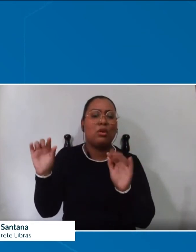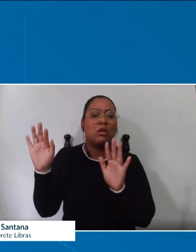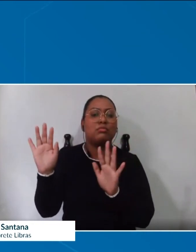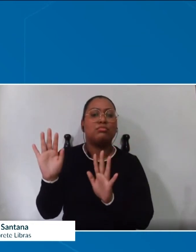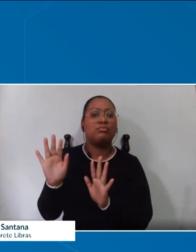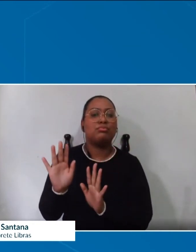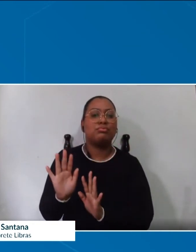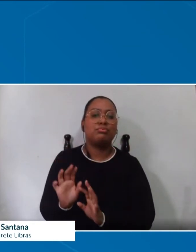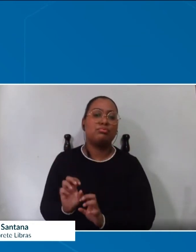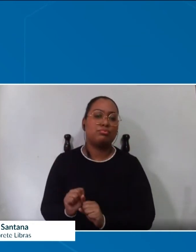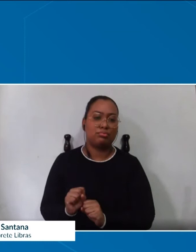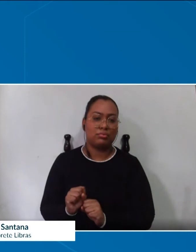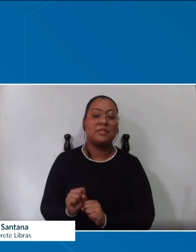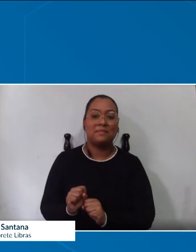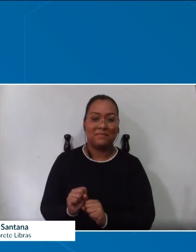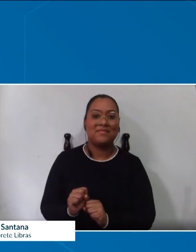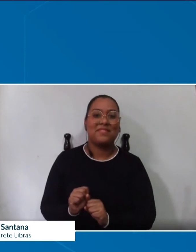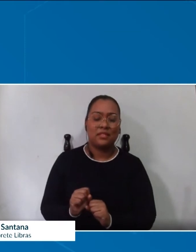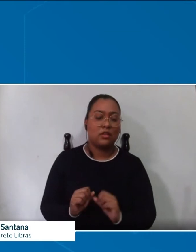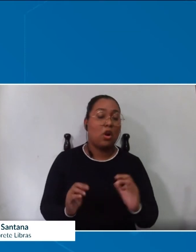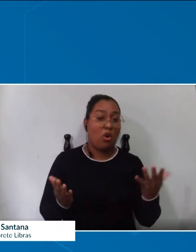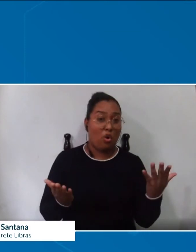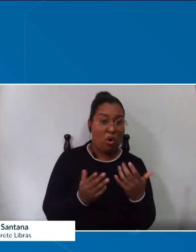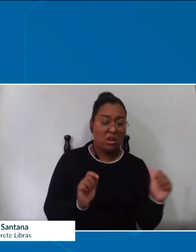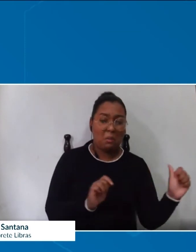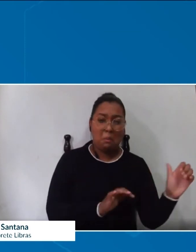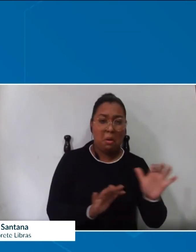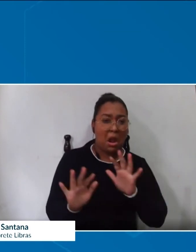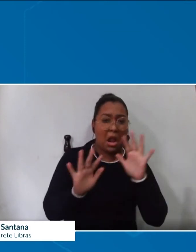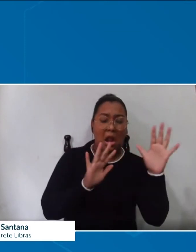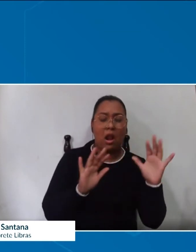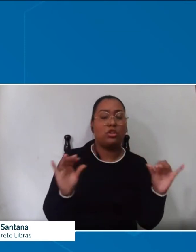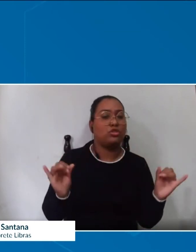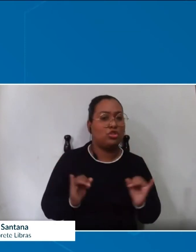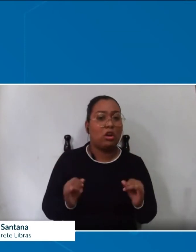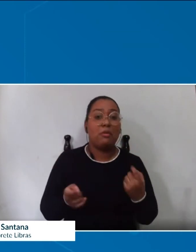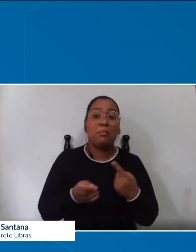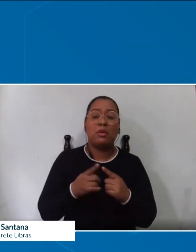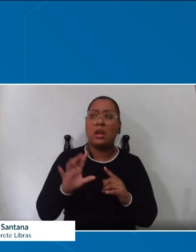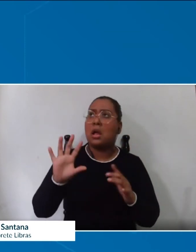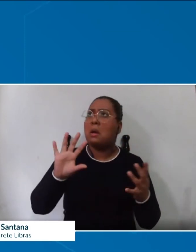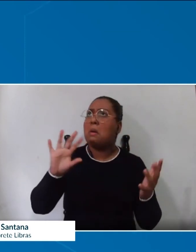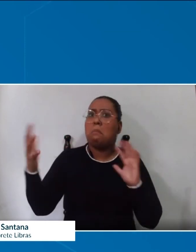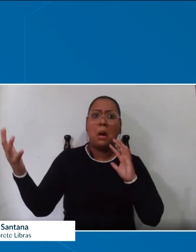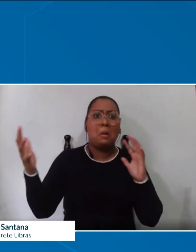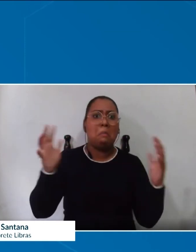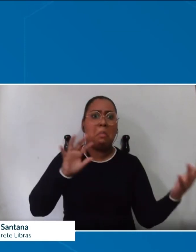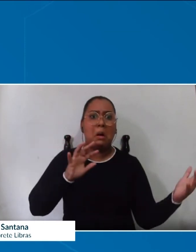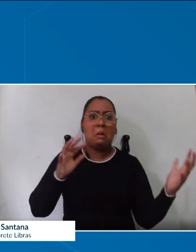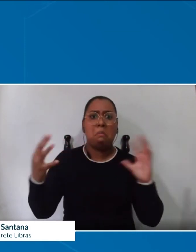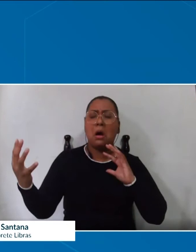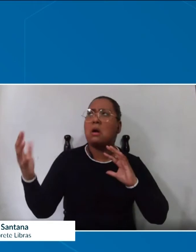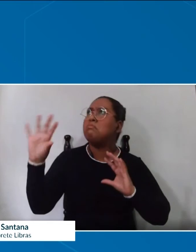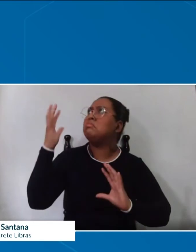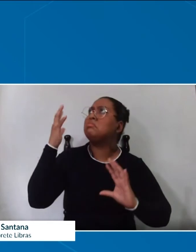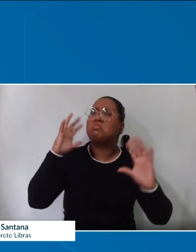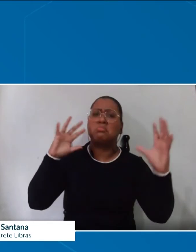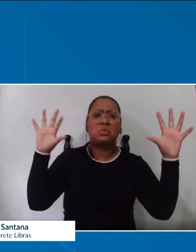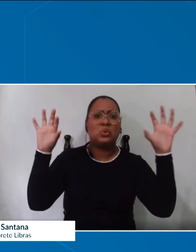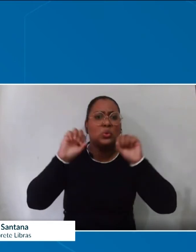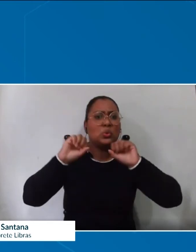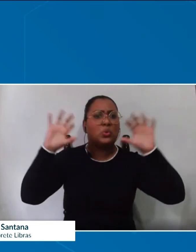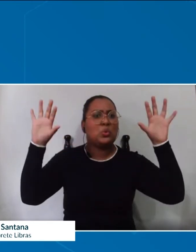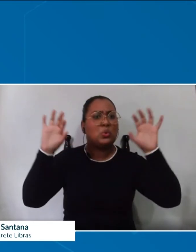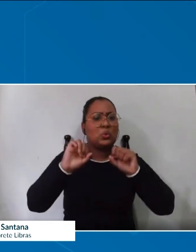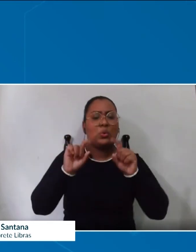aí, todo mundo está sofrendo essa parte de mudanças climáticas, aqui no Nordeste mais ainda, porque aumento do nível